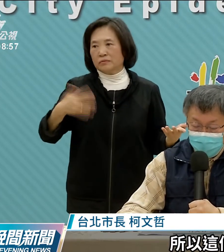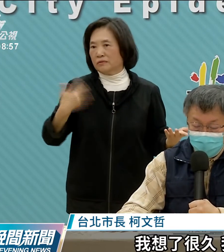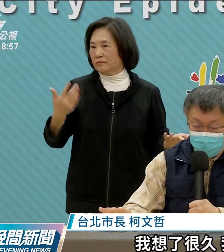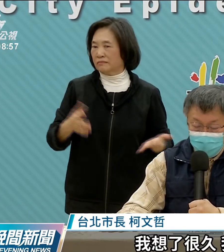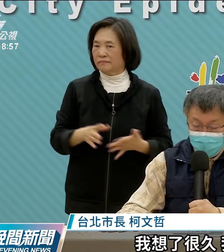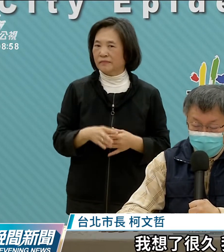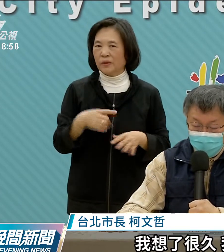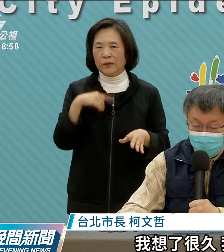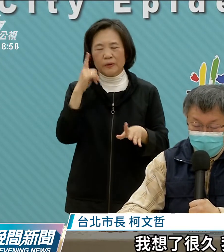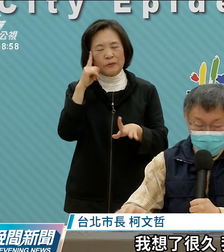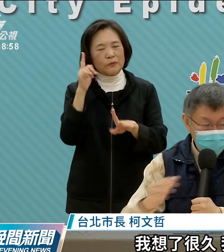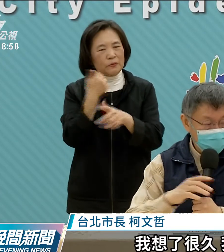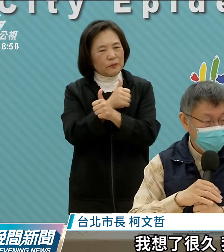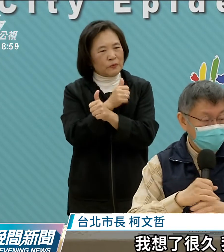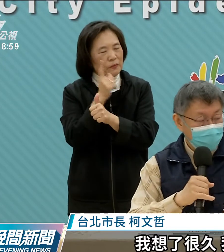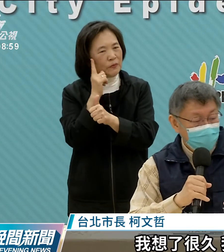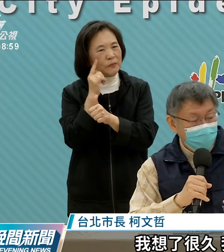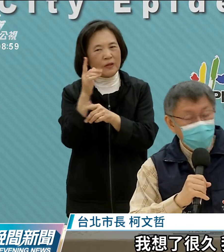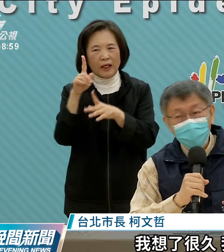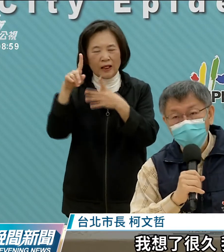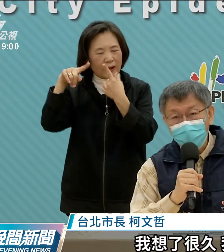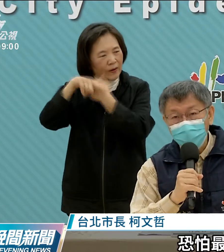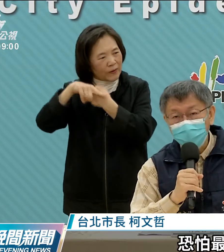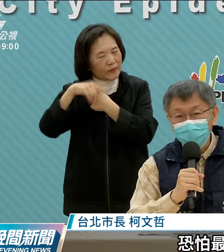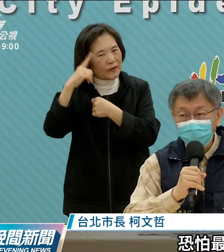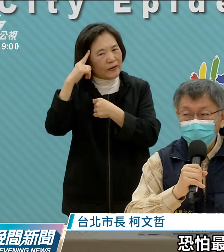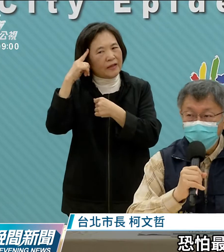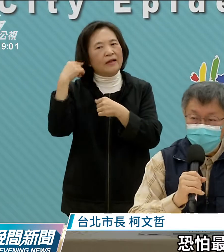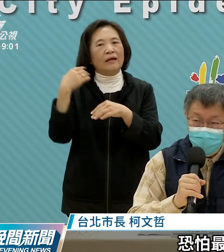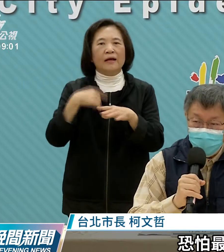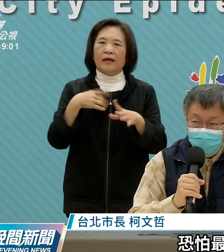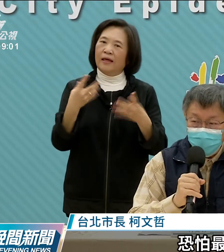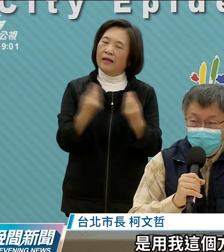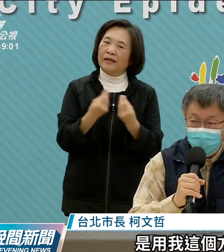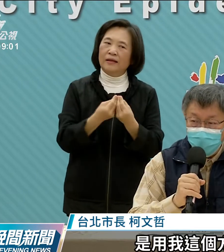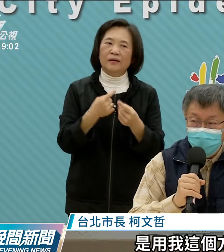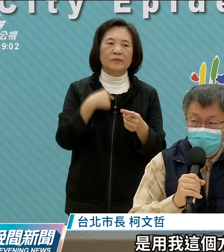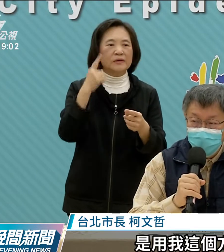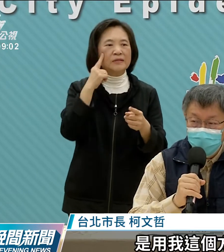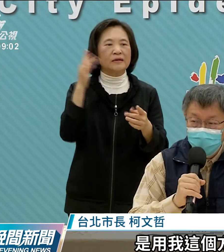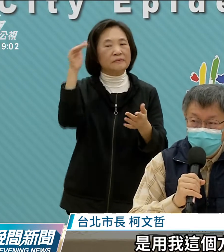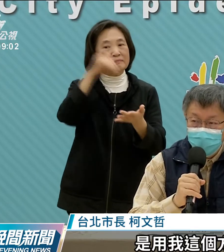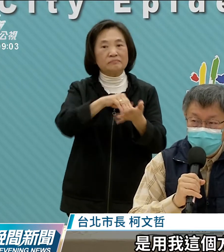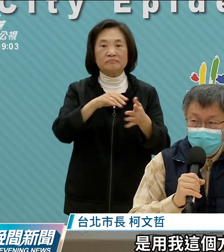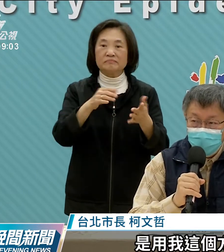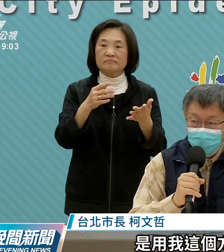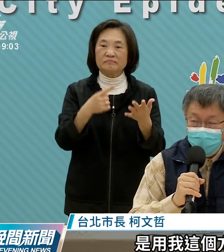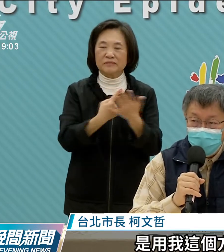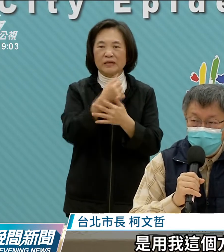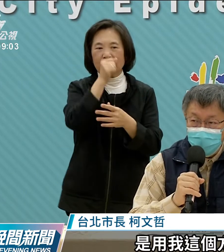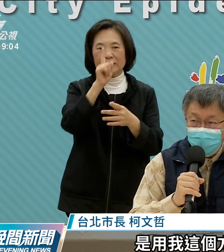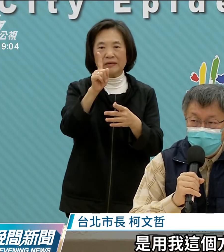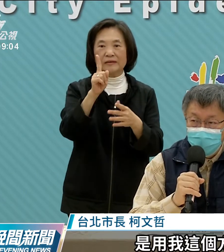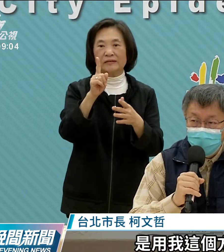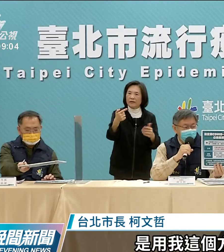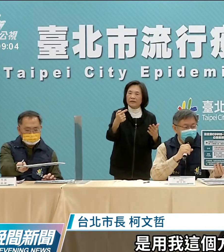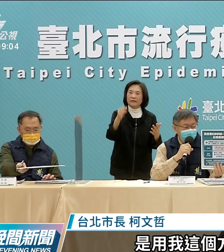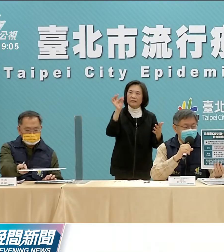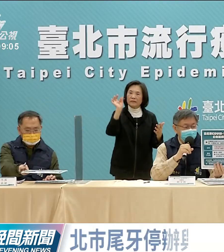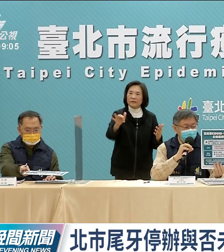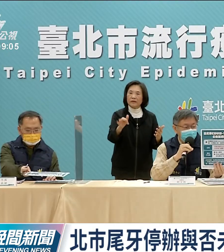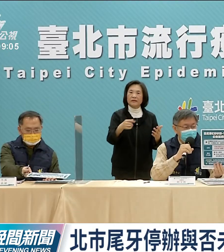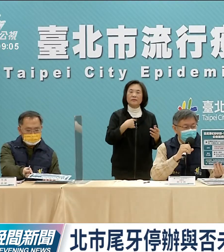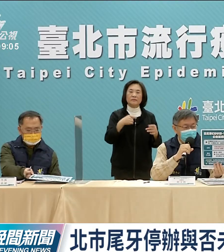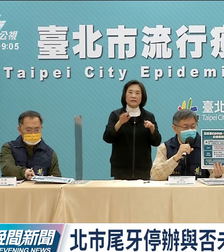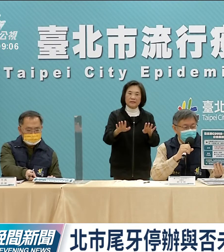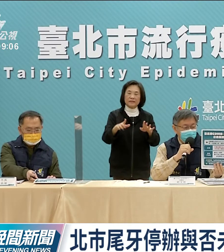我想了很久呢，我举棋不定，恐怕了哈，最后一招是用我这个方法，疫苗护照。 尾